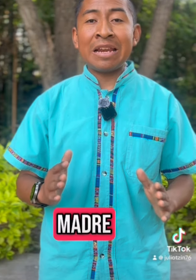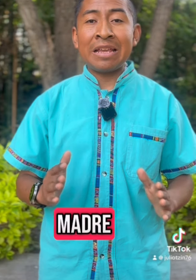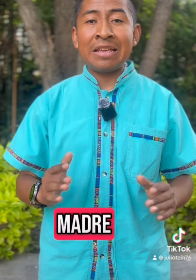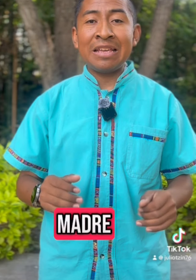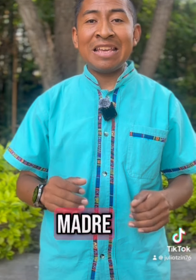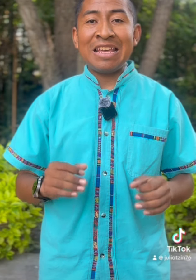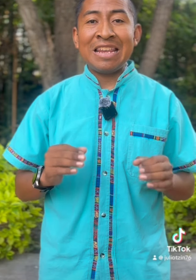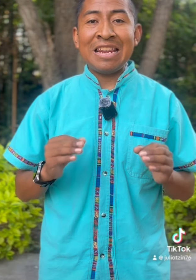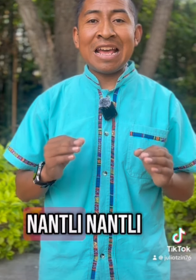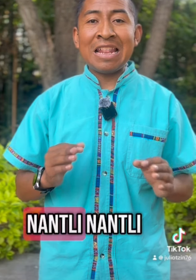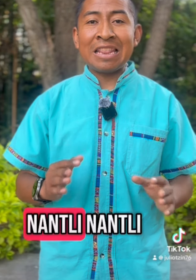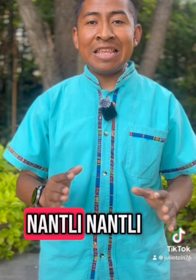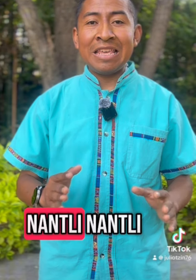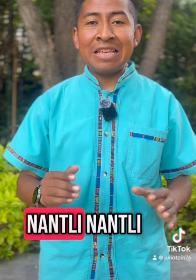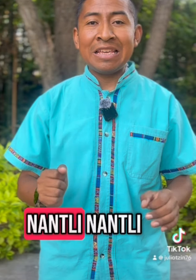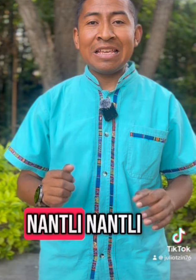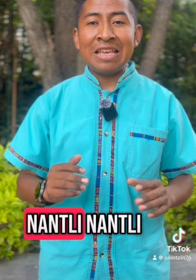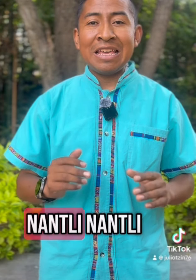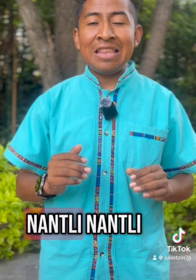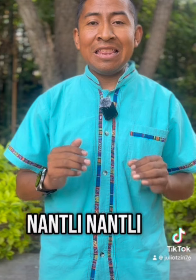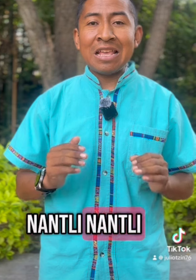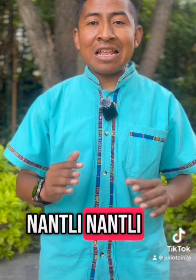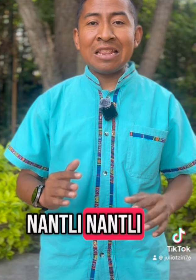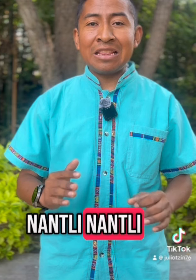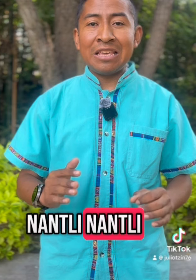Madre, Nantli, Nantli.